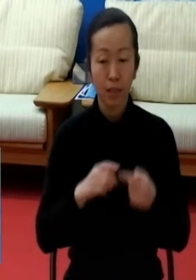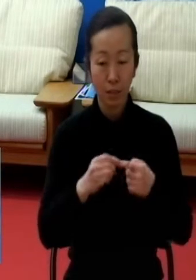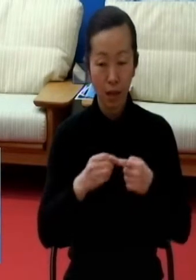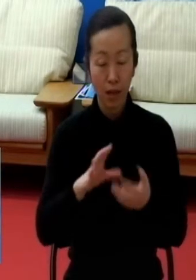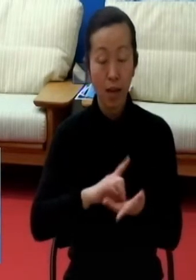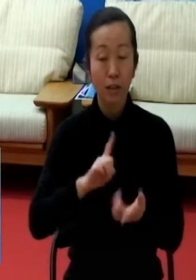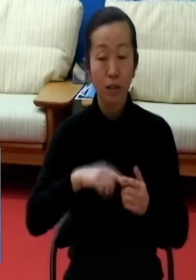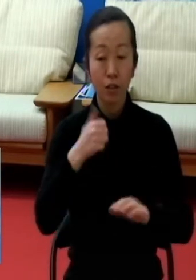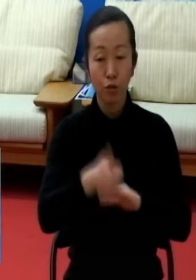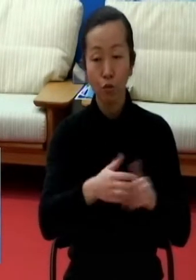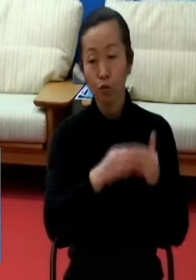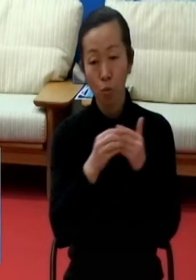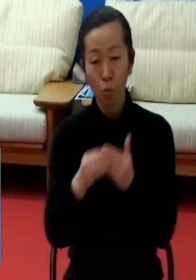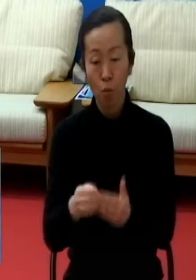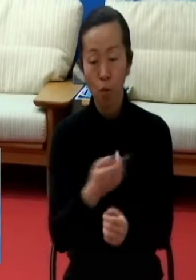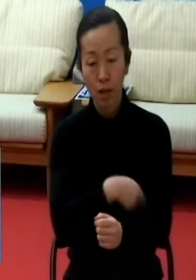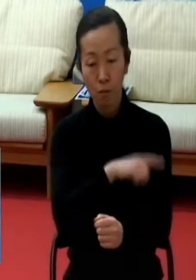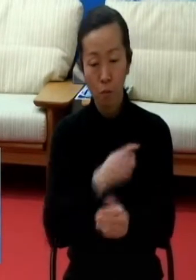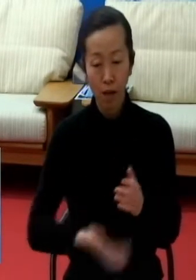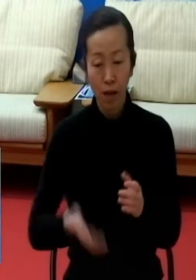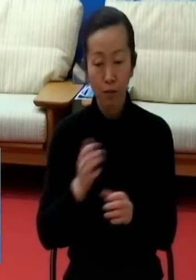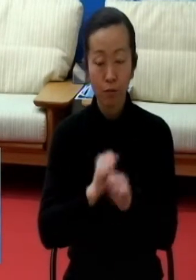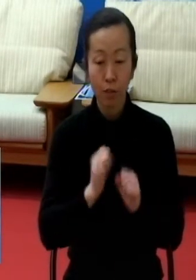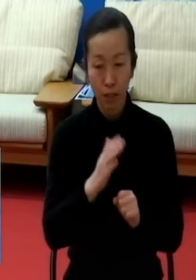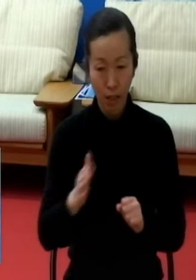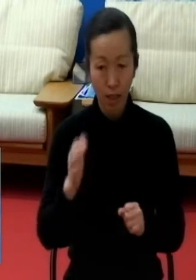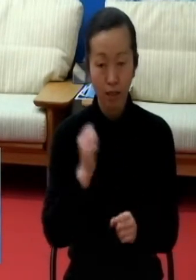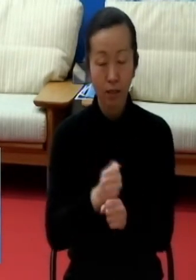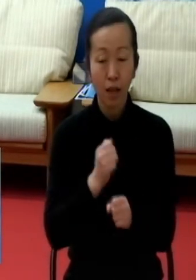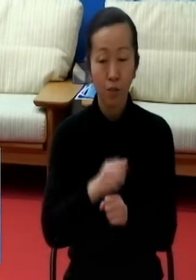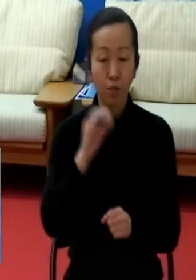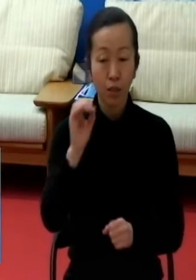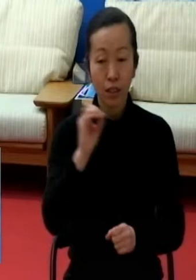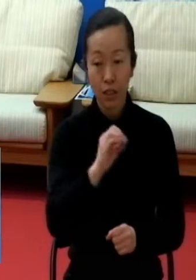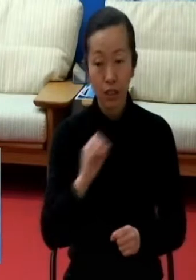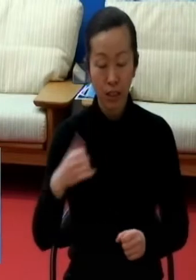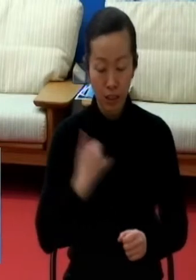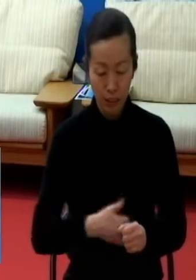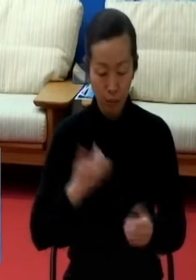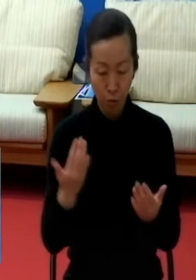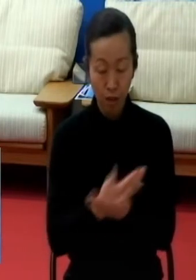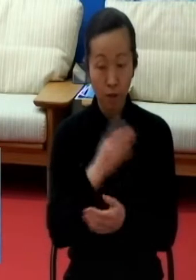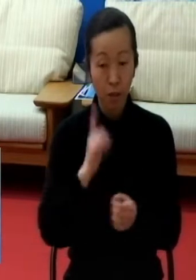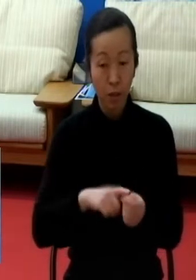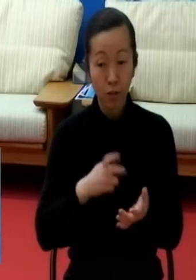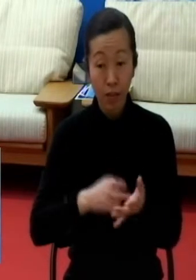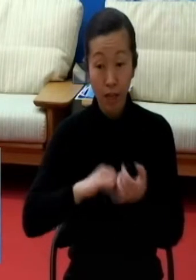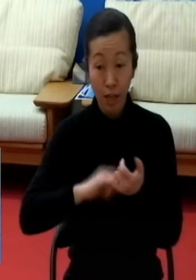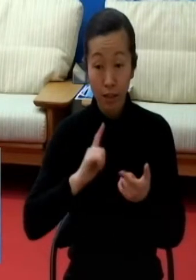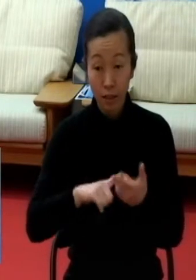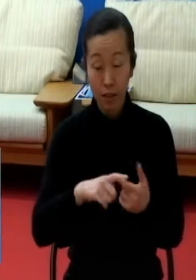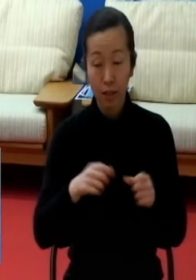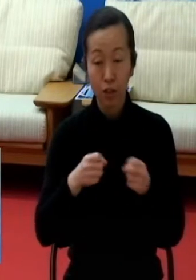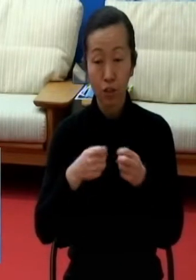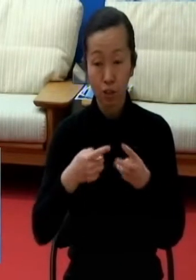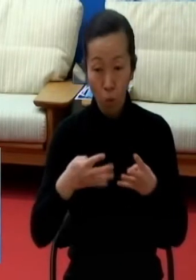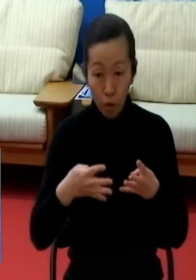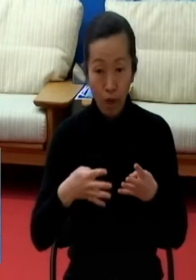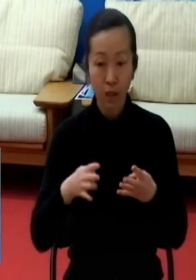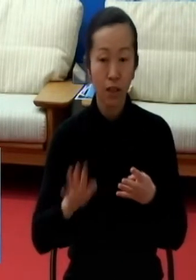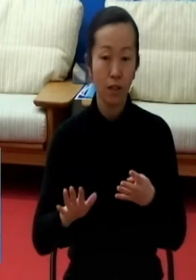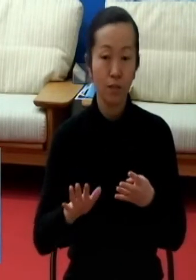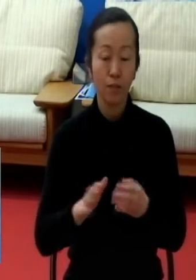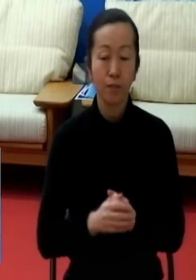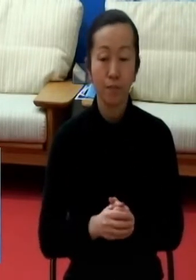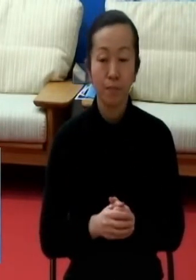조건입니다. 作品人生になるための絶対的な条件です。 8절입니다. 사랑하는 자들아 주께는 하루가